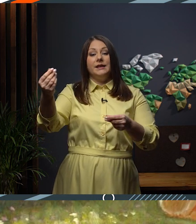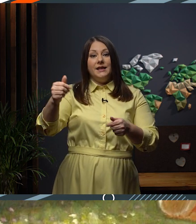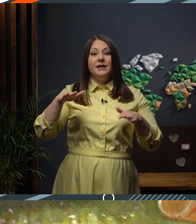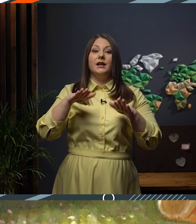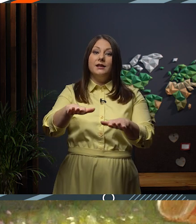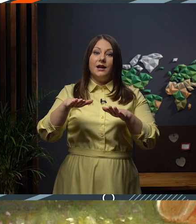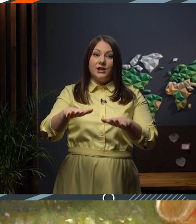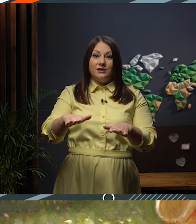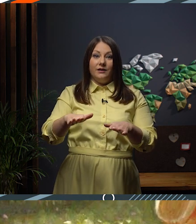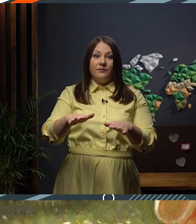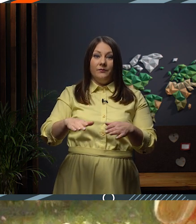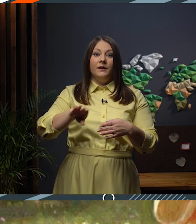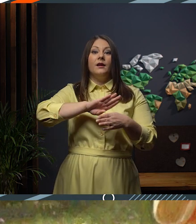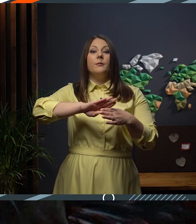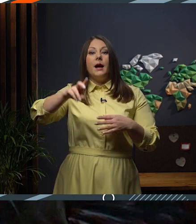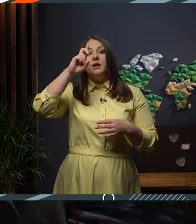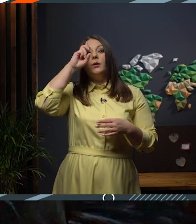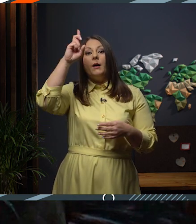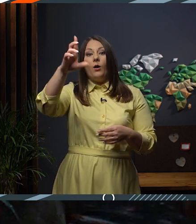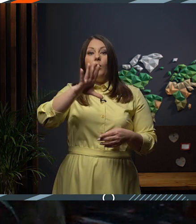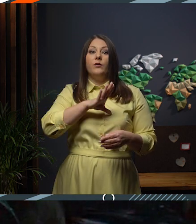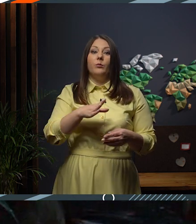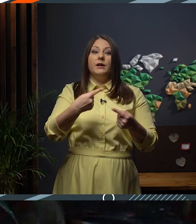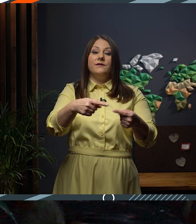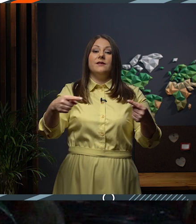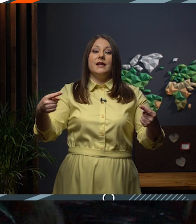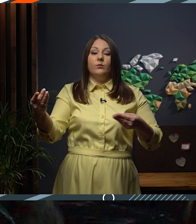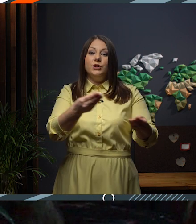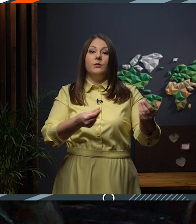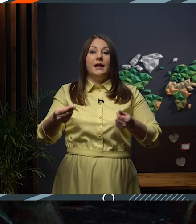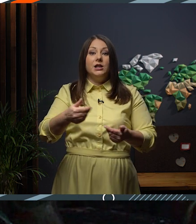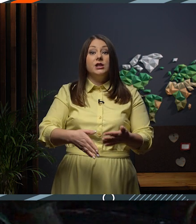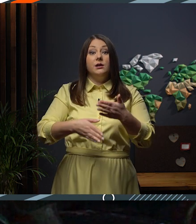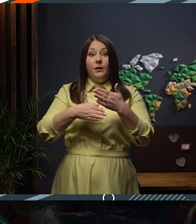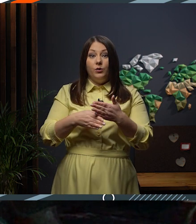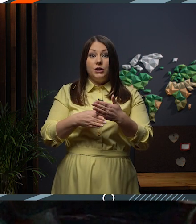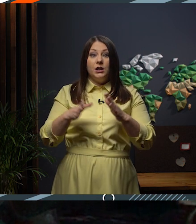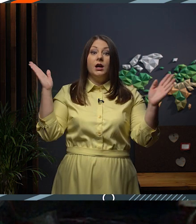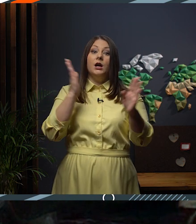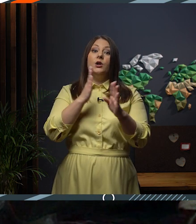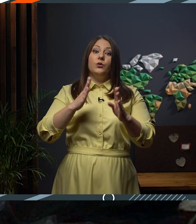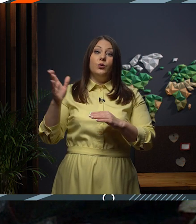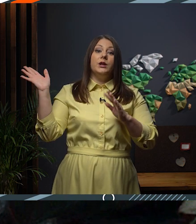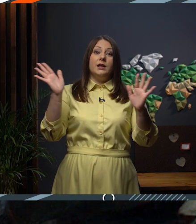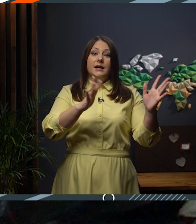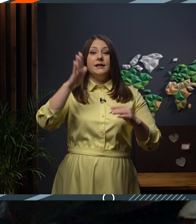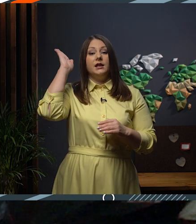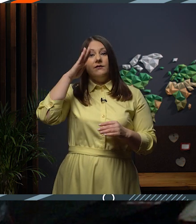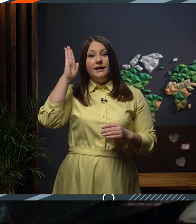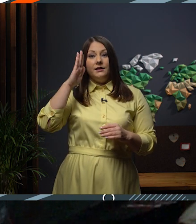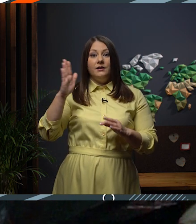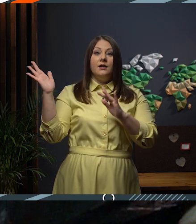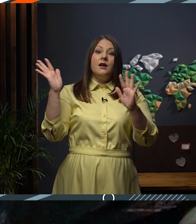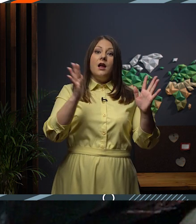женщин, придения и ткачества. Помимо богов были всевозможные магические помощники – духи леса